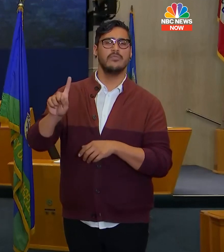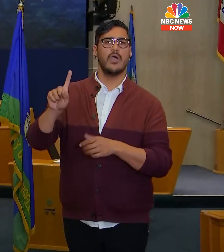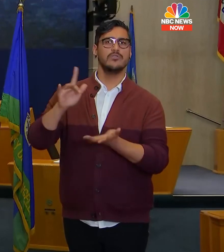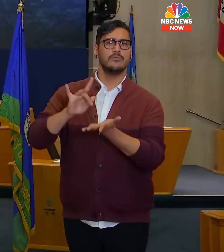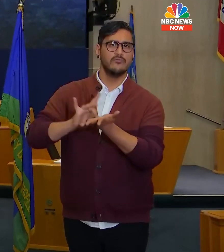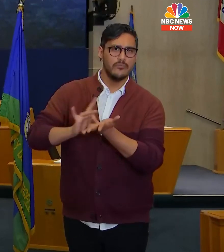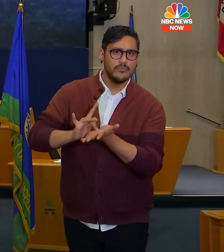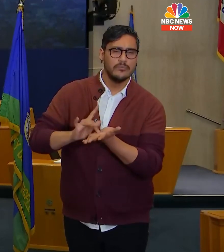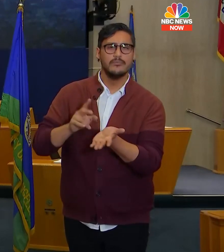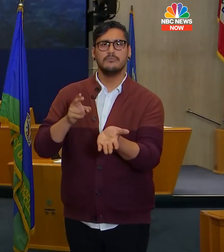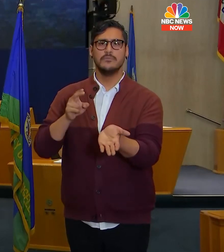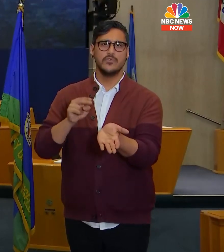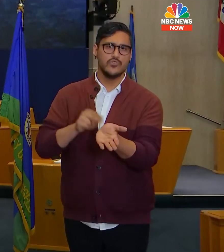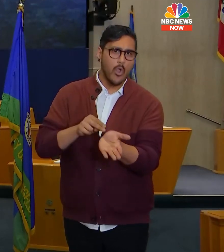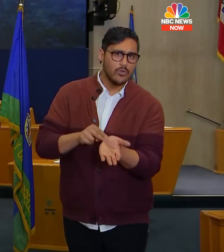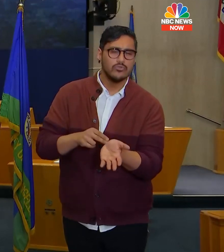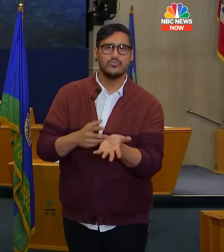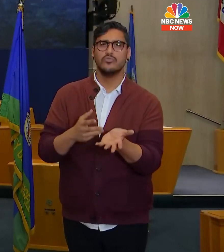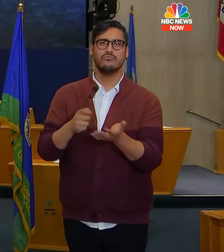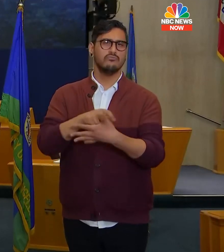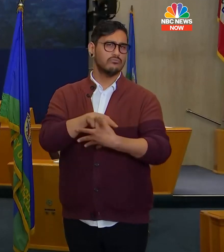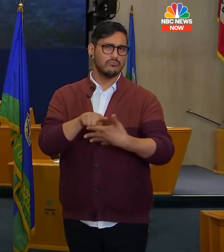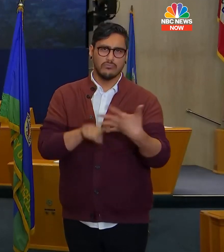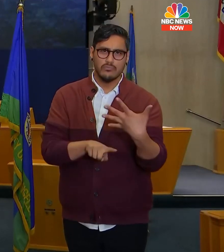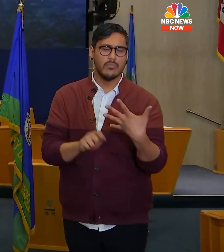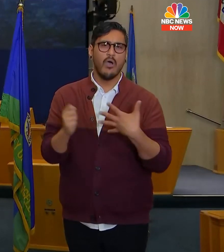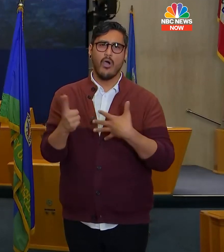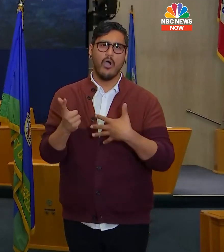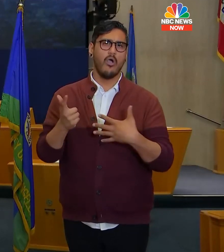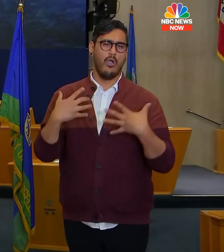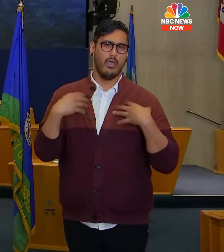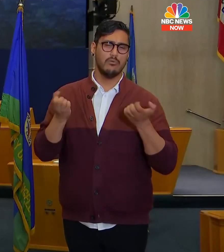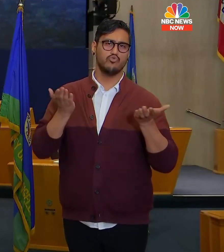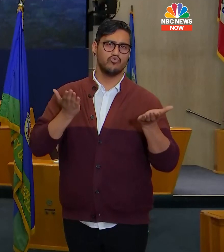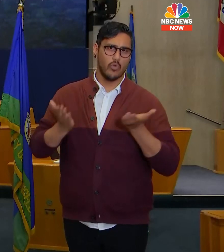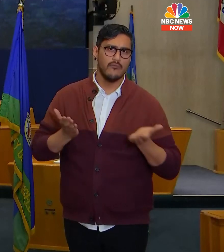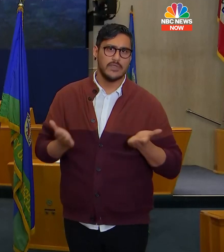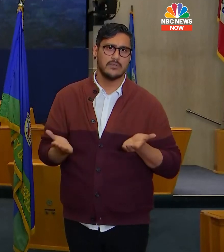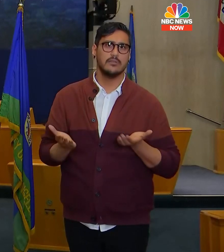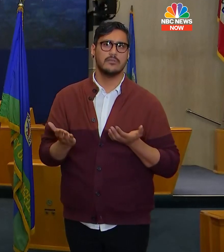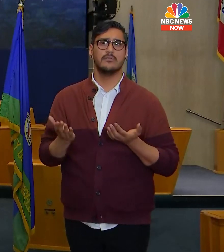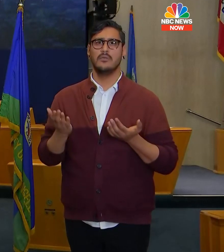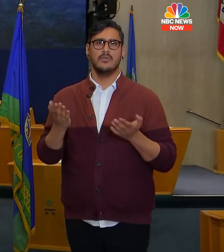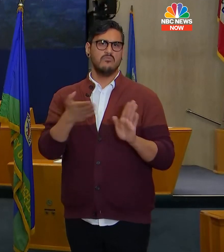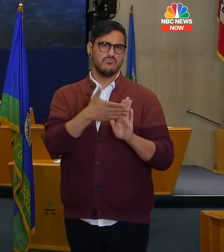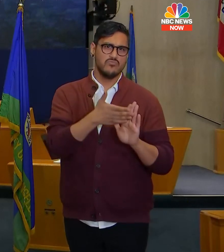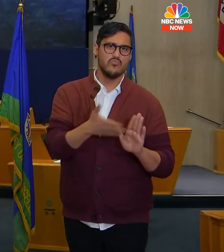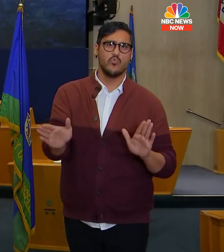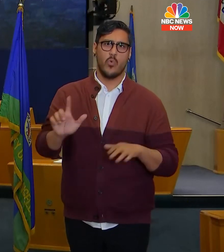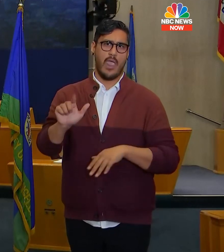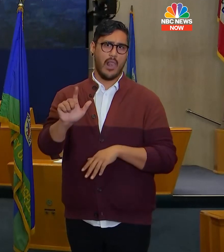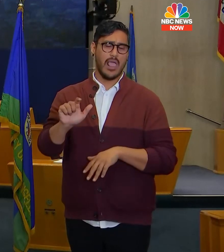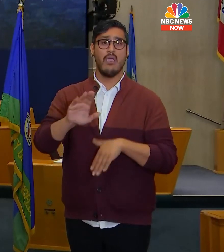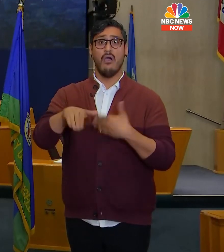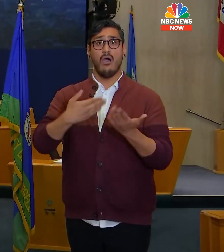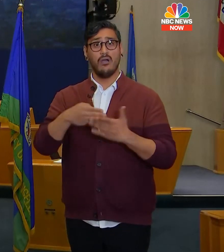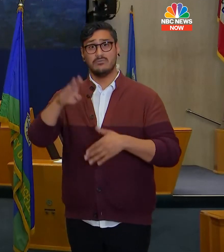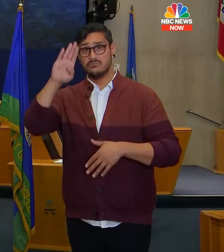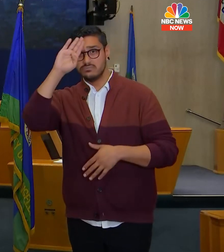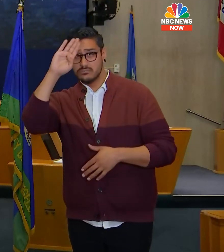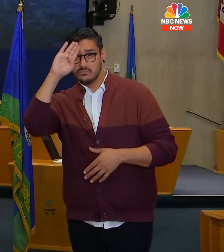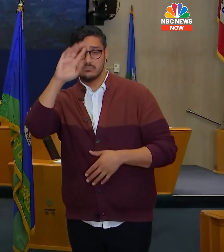médicos, las enfermeras, todos los empleados de todos los servicios de salud a través de todo el condado, todos los bomberos, los